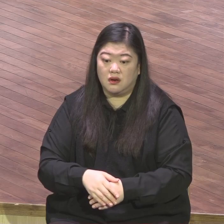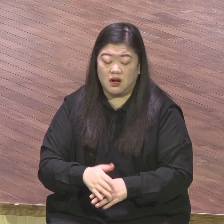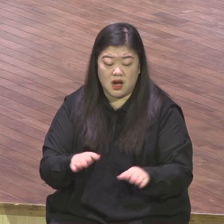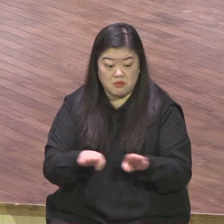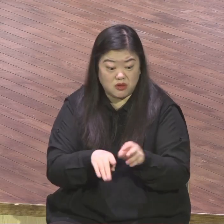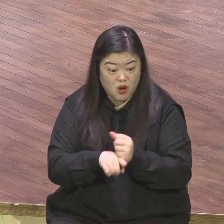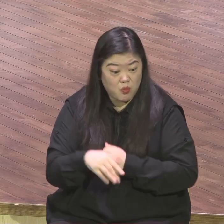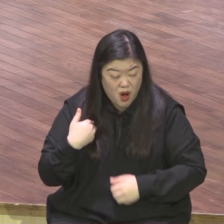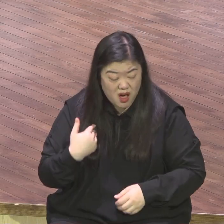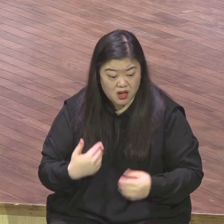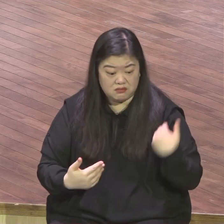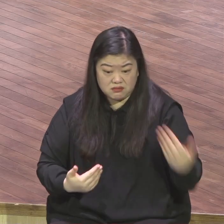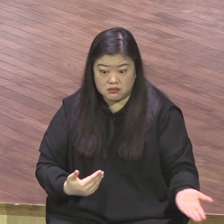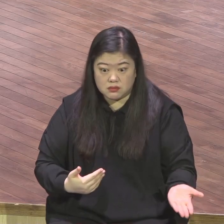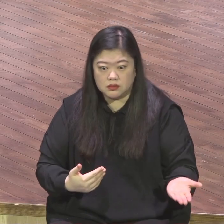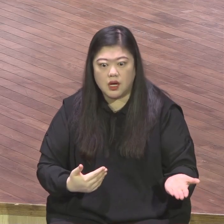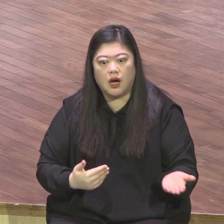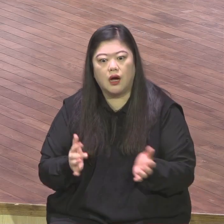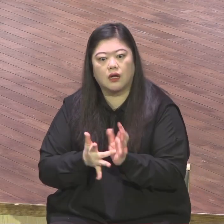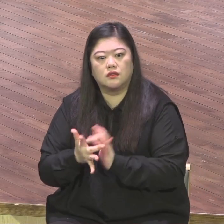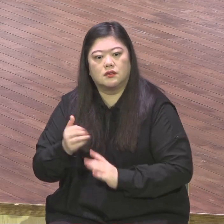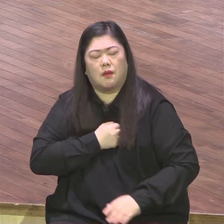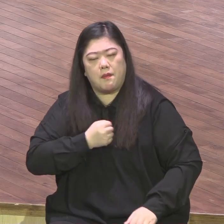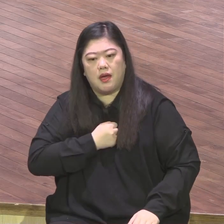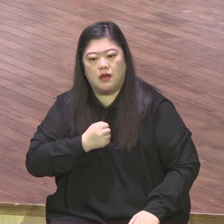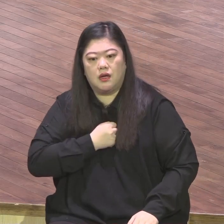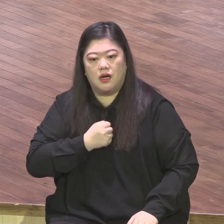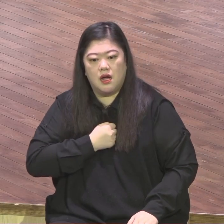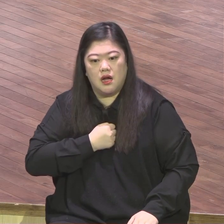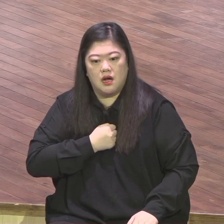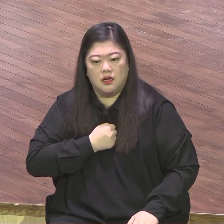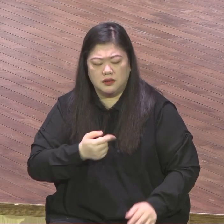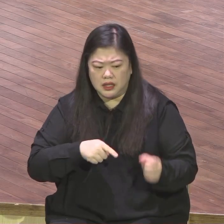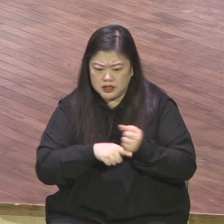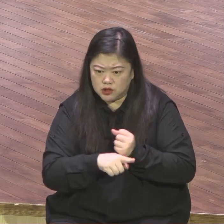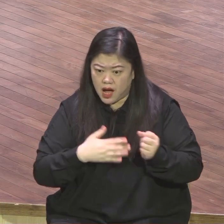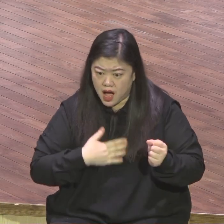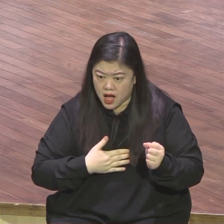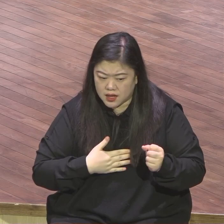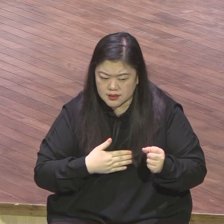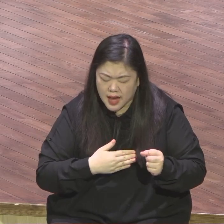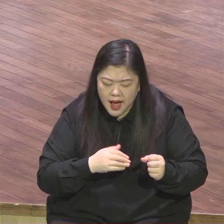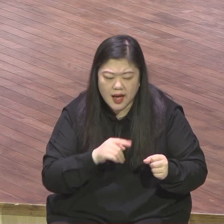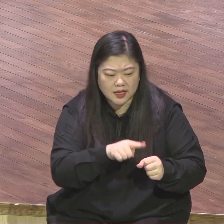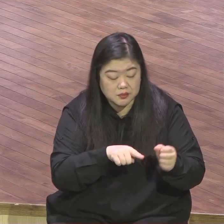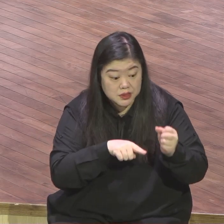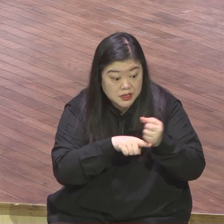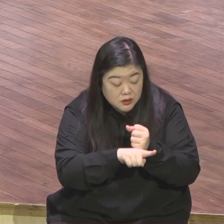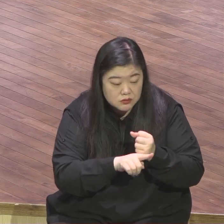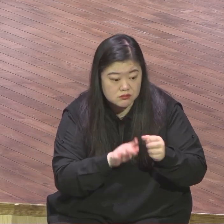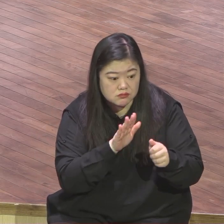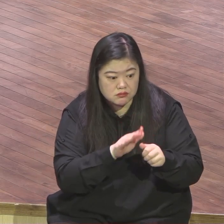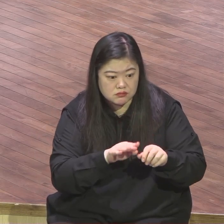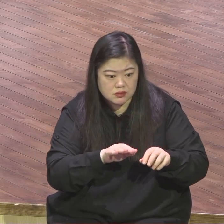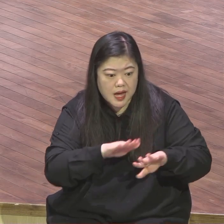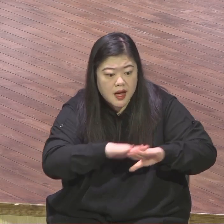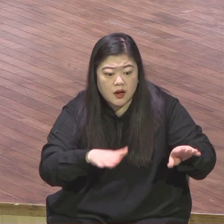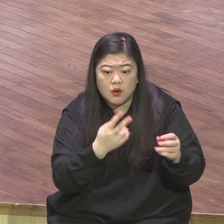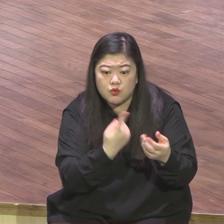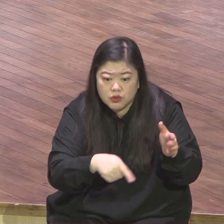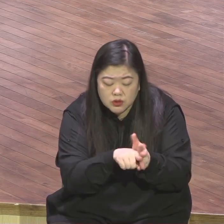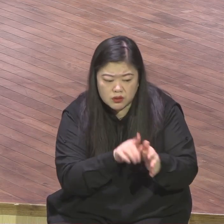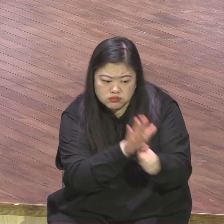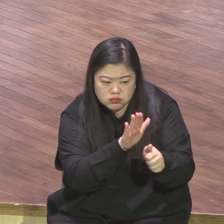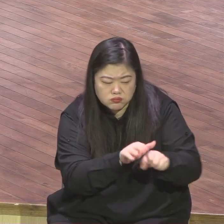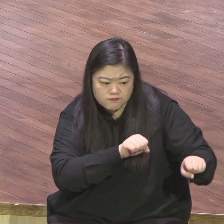사단이 가만둡니까? 이래저래 뭐 그냥 이 사람 때문에 시험들고 낙심하고 이런저런 집안의 문제 때문에 이런 막 예배 못